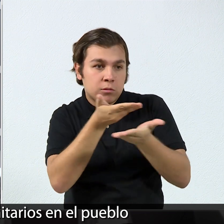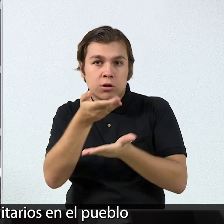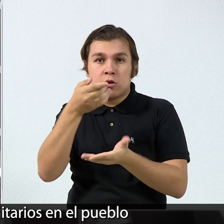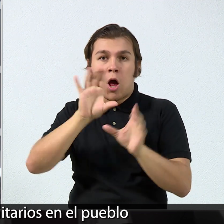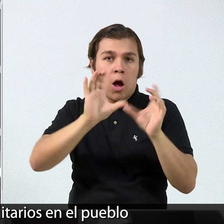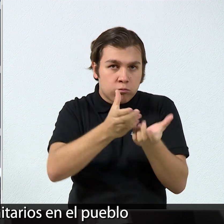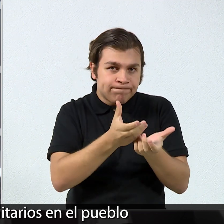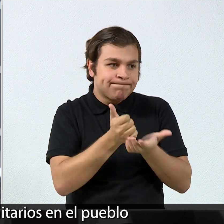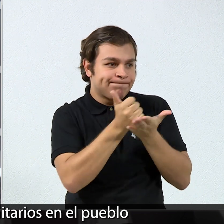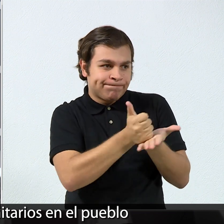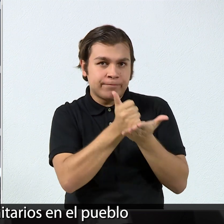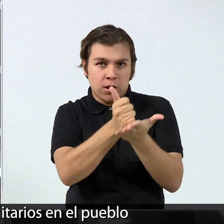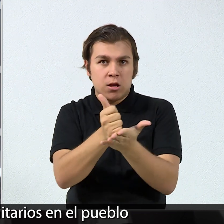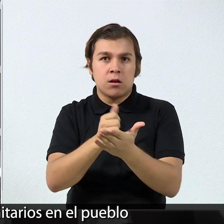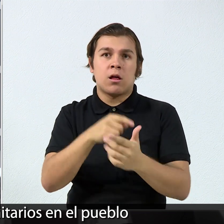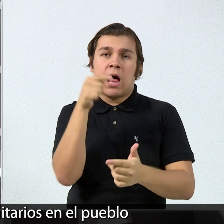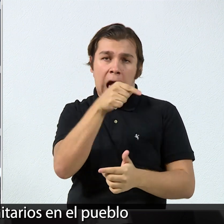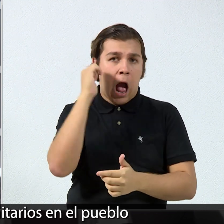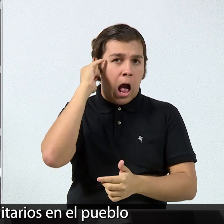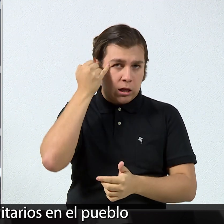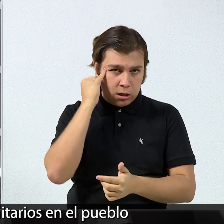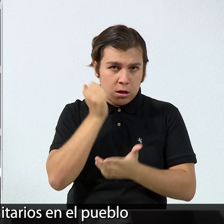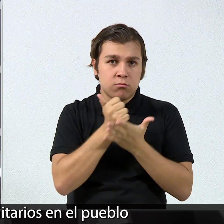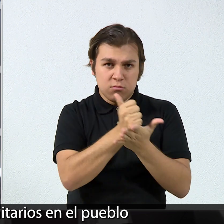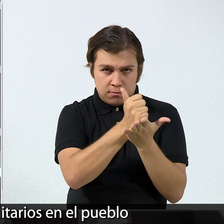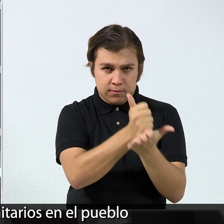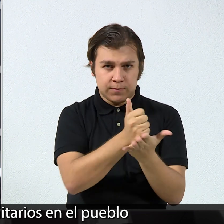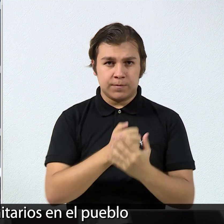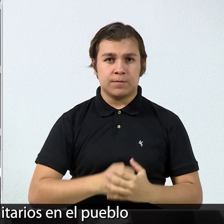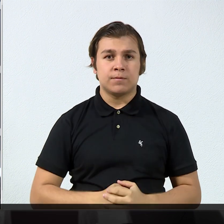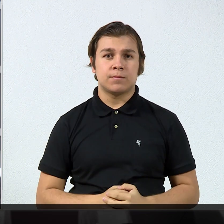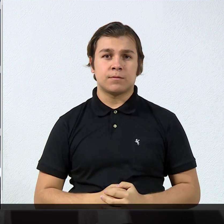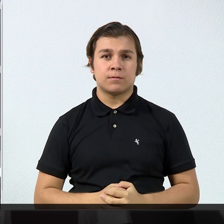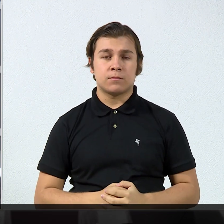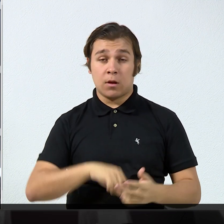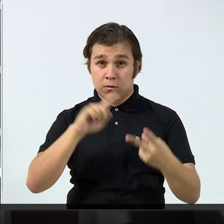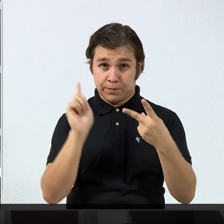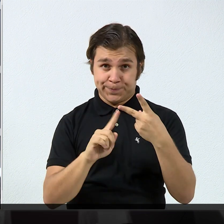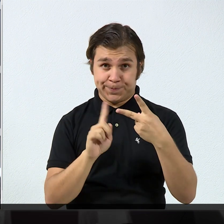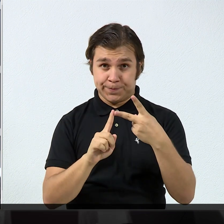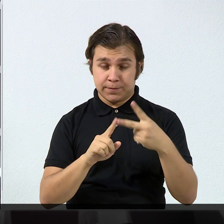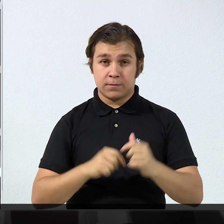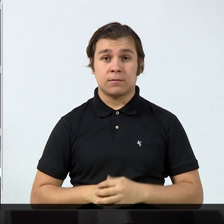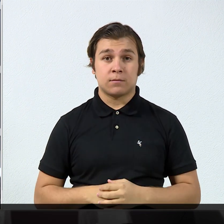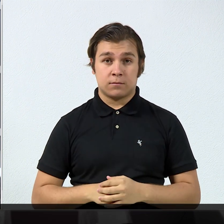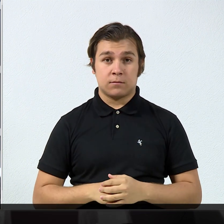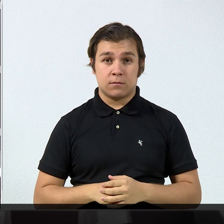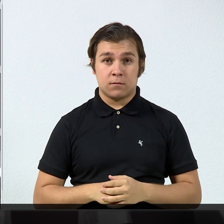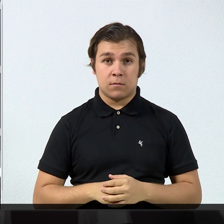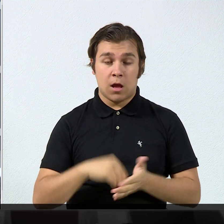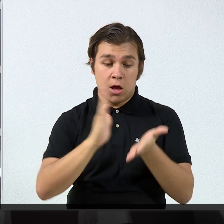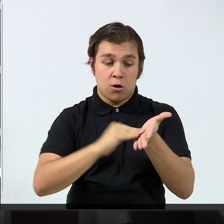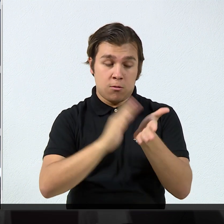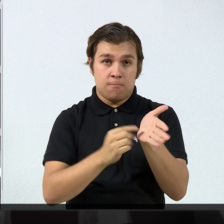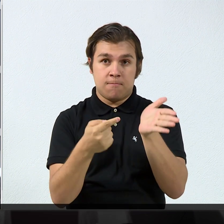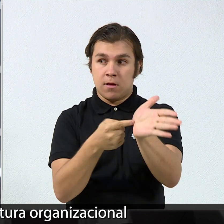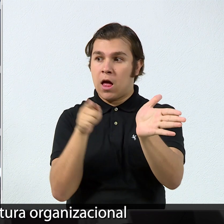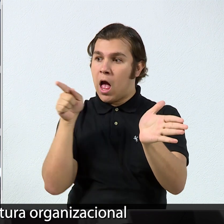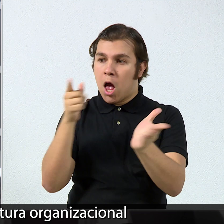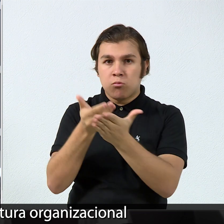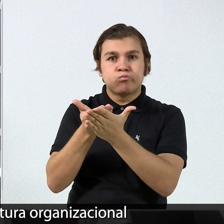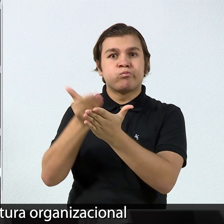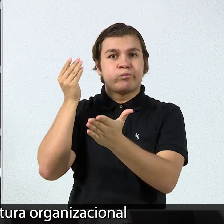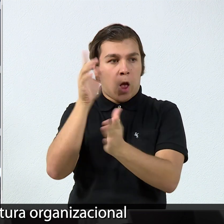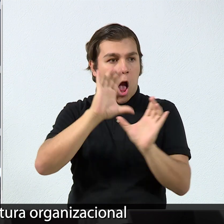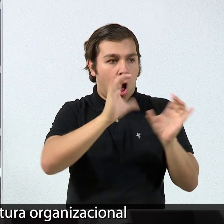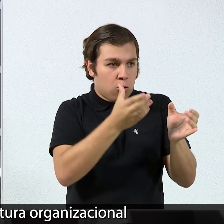el pueblo o comunidad indígena al que pertenezca. Segundo, constancia de haber desempeñado algún cargo